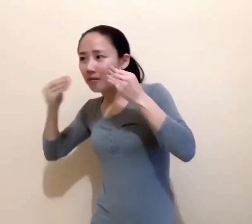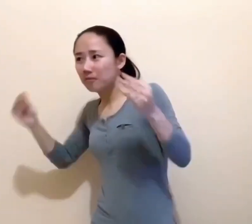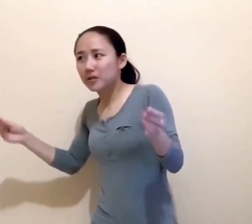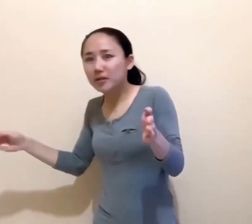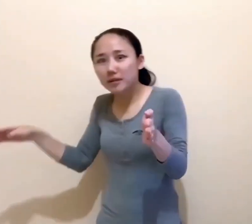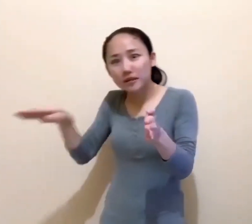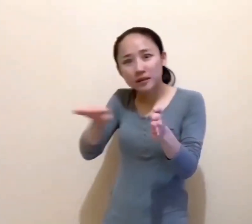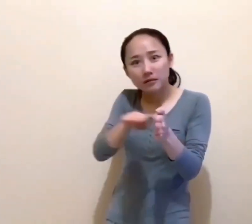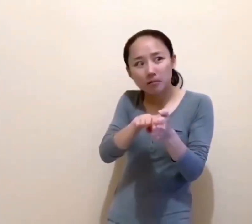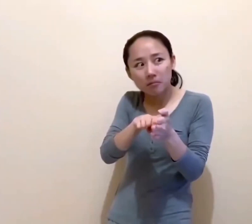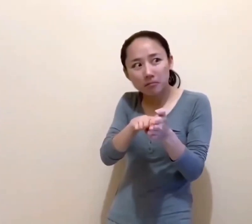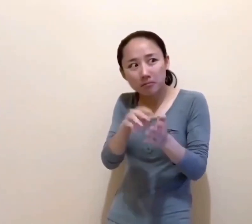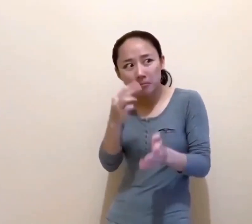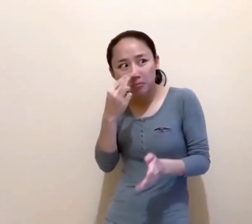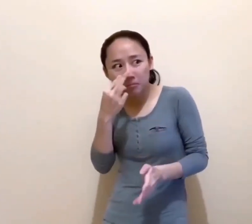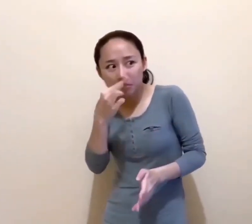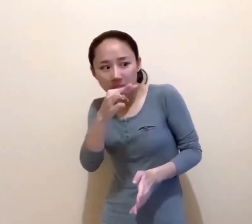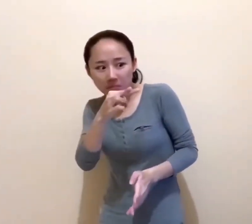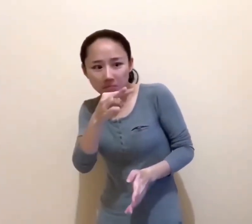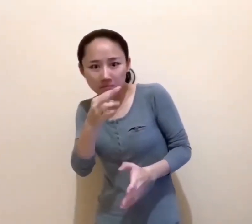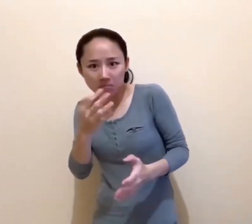Já a raposa chega aqui, hein?